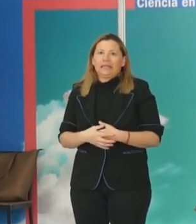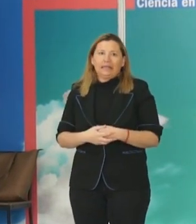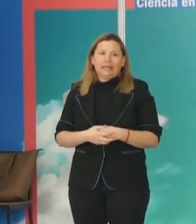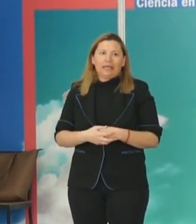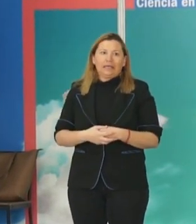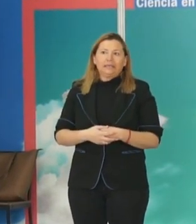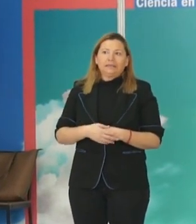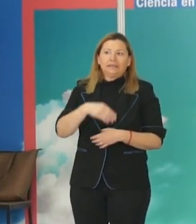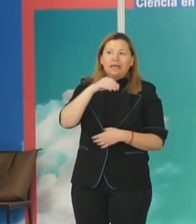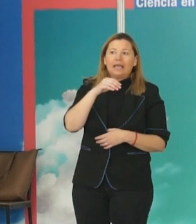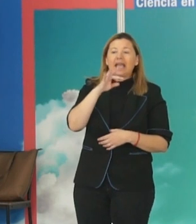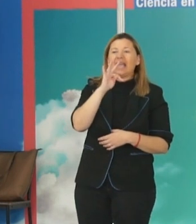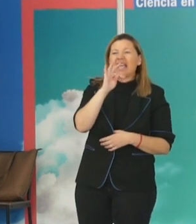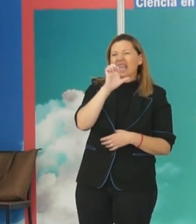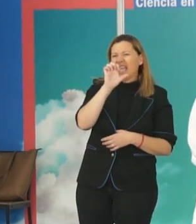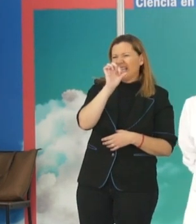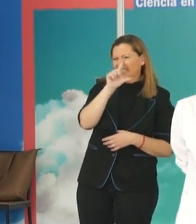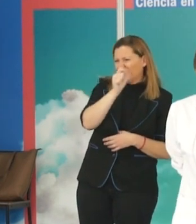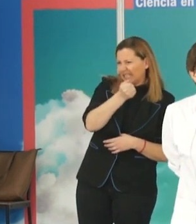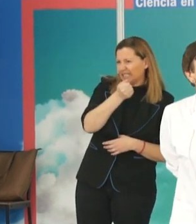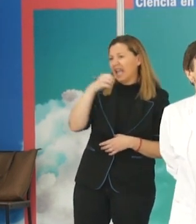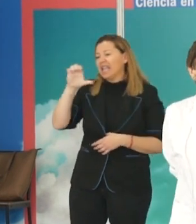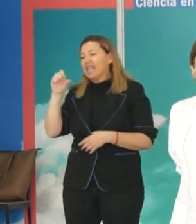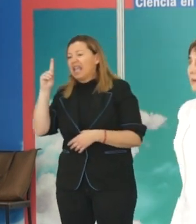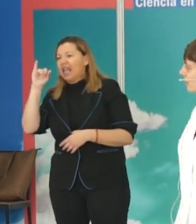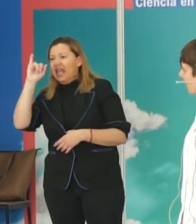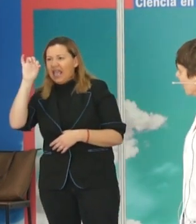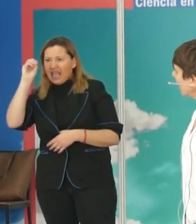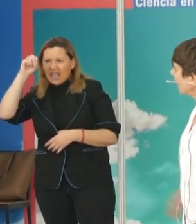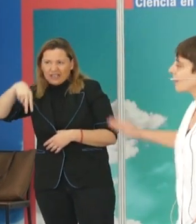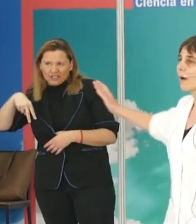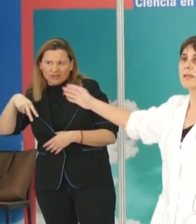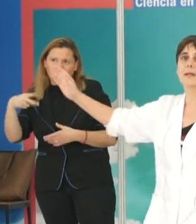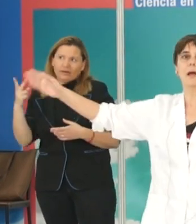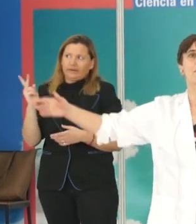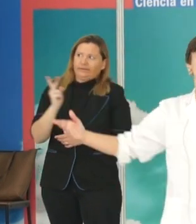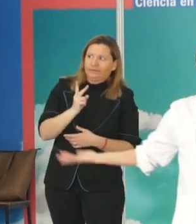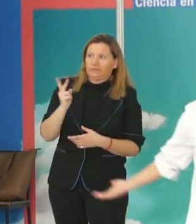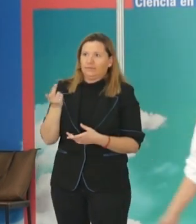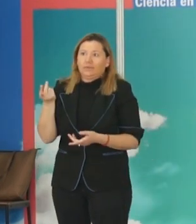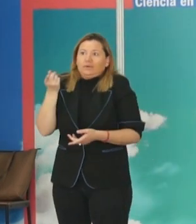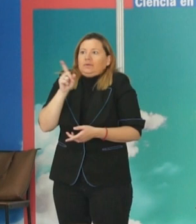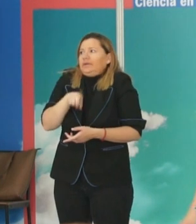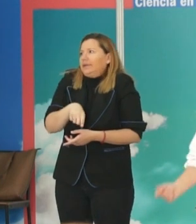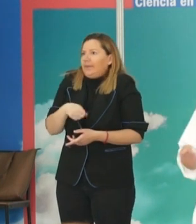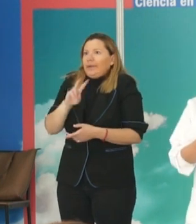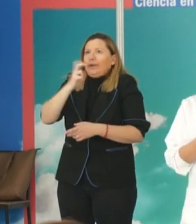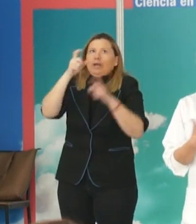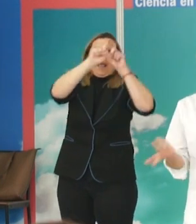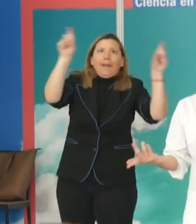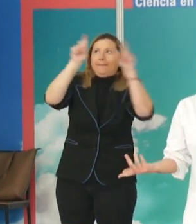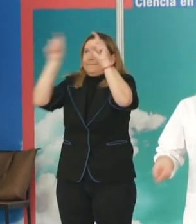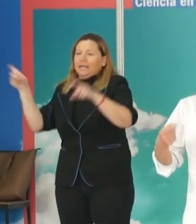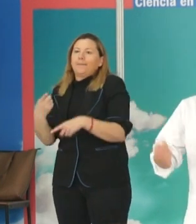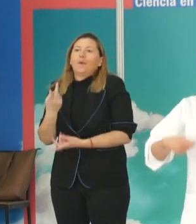y Edison. Pero bueno, no seamos tan estos, nada de entre Tesla y Edison, entre la Westinghouse y la General Electric. Era una cuestión